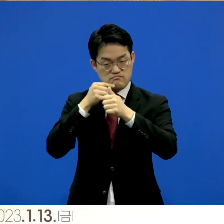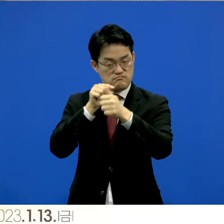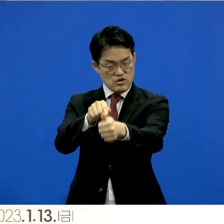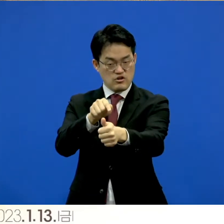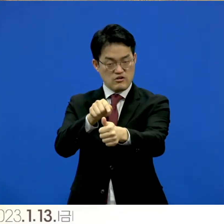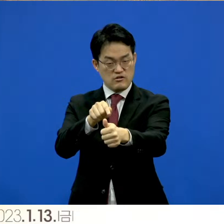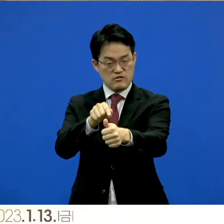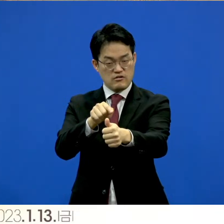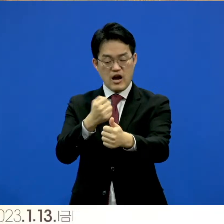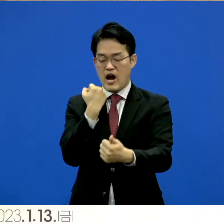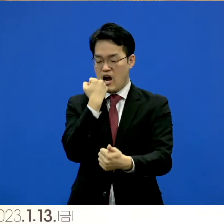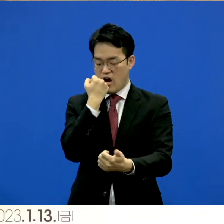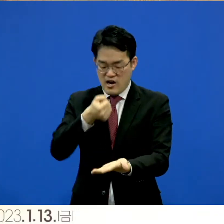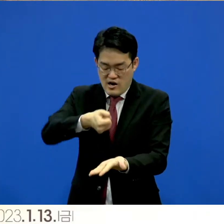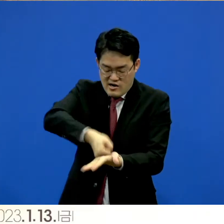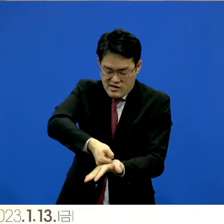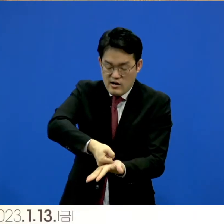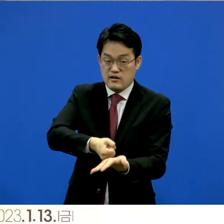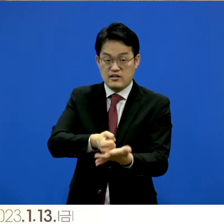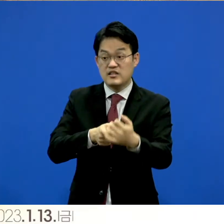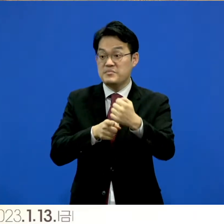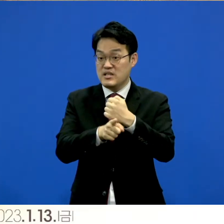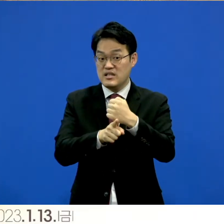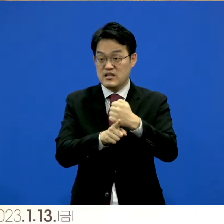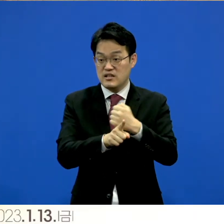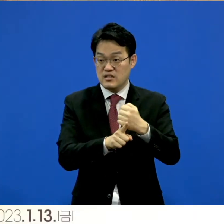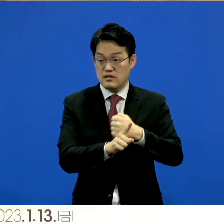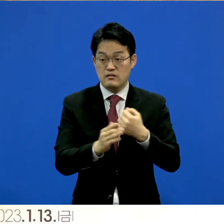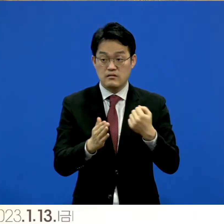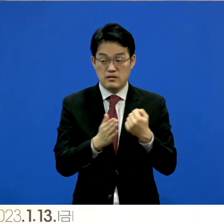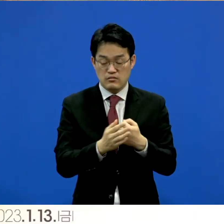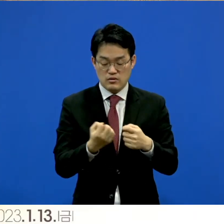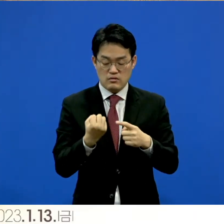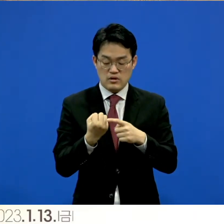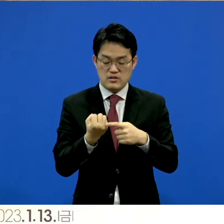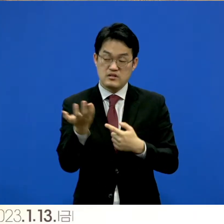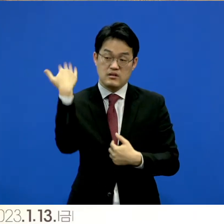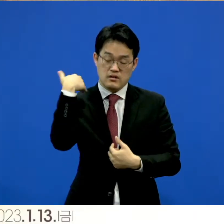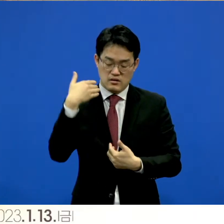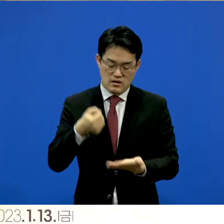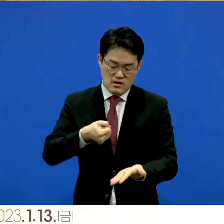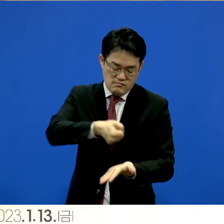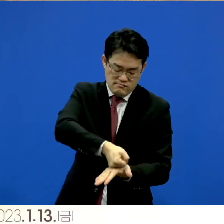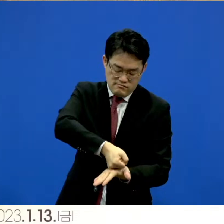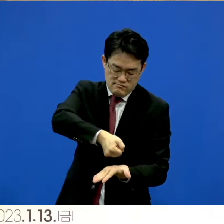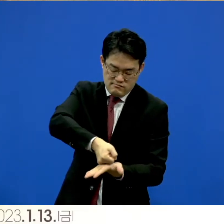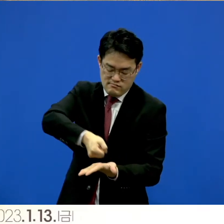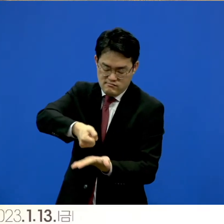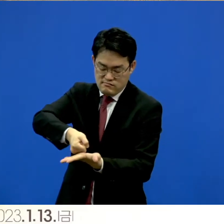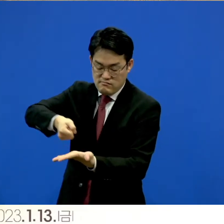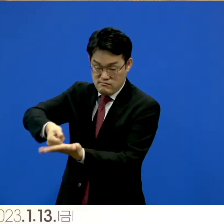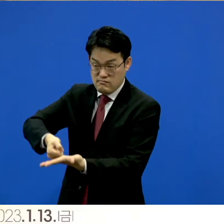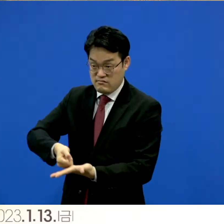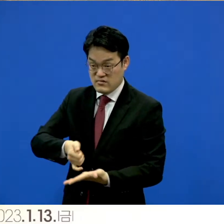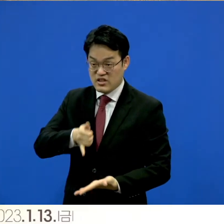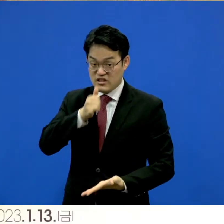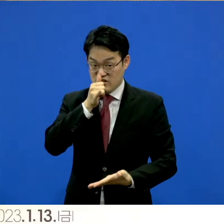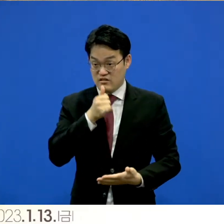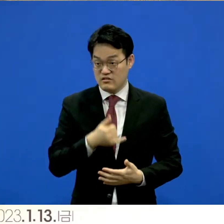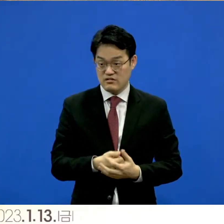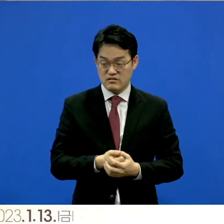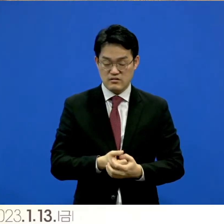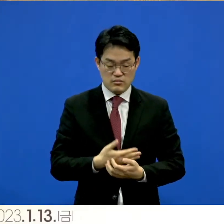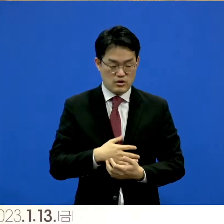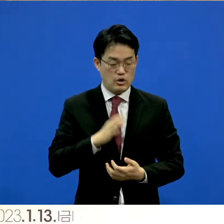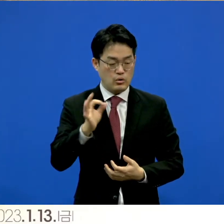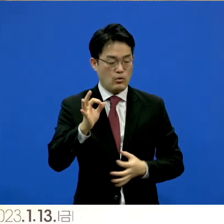것을 의미하죠. 그래서 이 반지는 주로 도장 역할을 했습니다. 옛날에 보면 반지를 끼고 도장을, 그래서 재산이